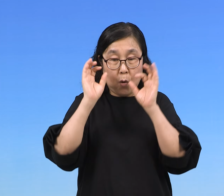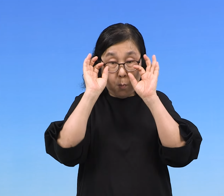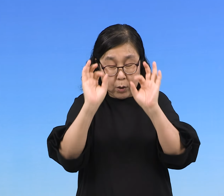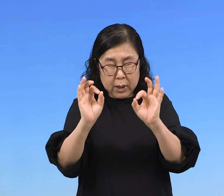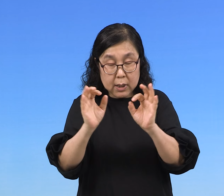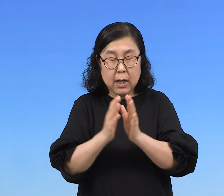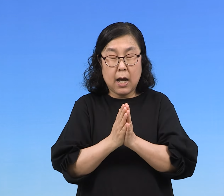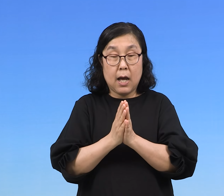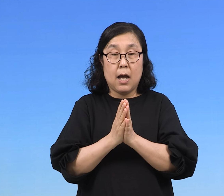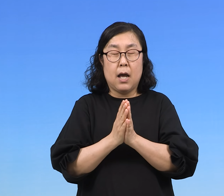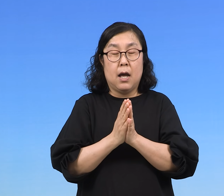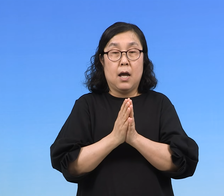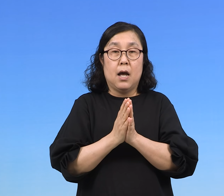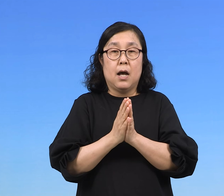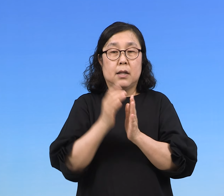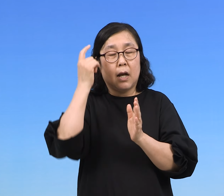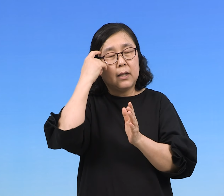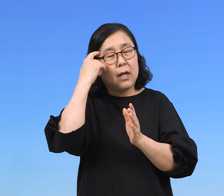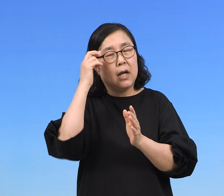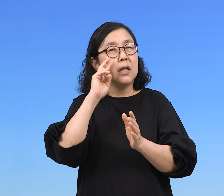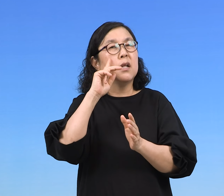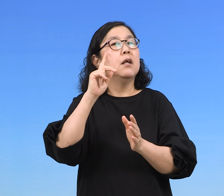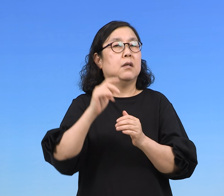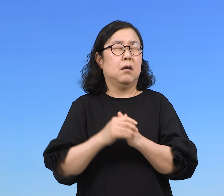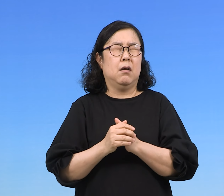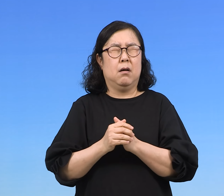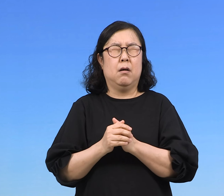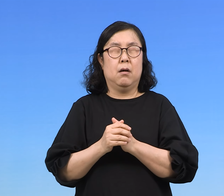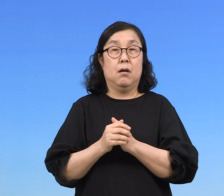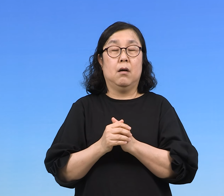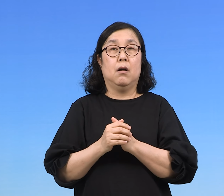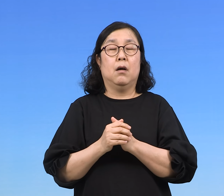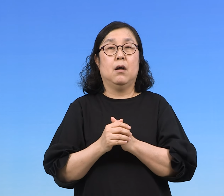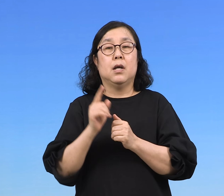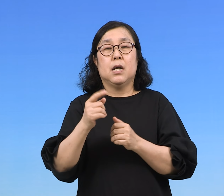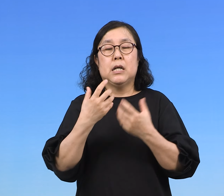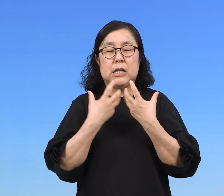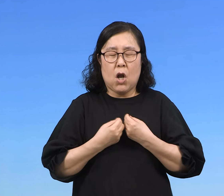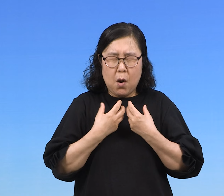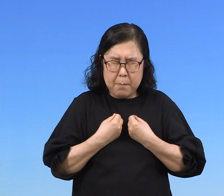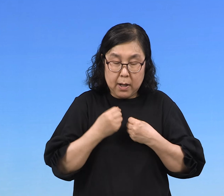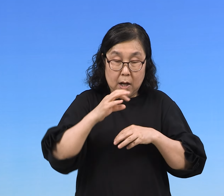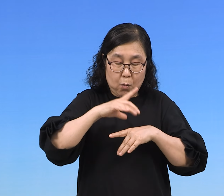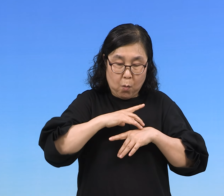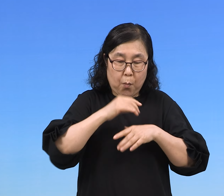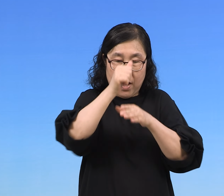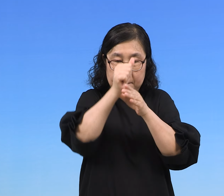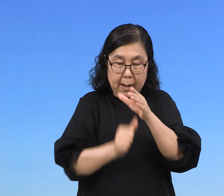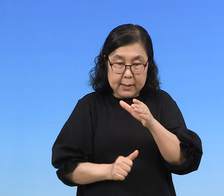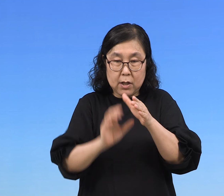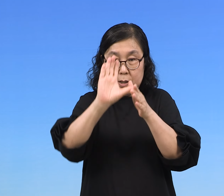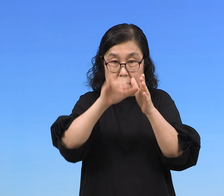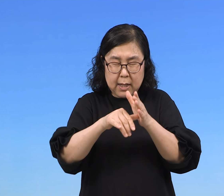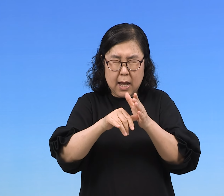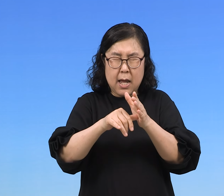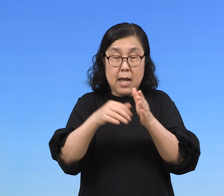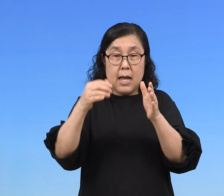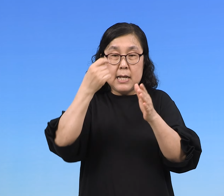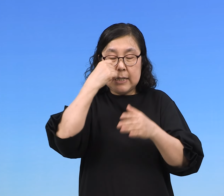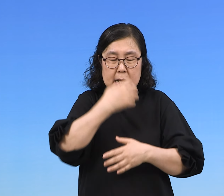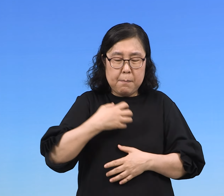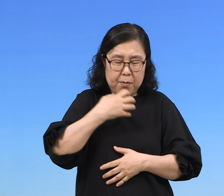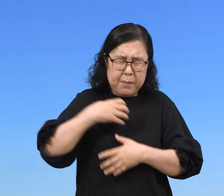이 찬양은요 앞쪽에다 무게를 두고 만든 찬양이 아니고요, 이렇게 절망과 공포에 잠겨 있을 때 끝없는 슬픔이